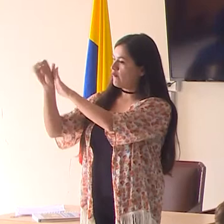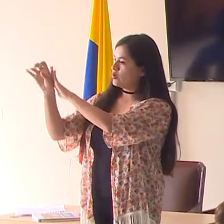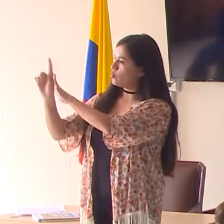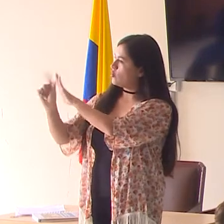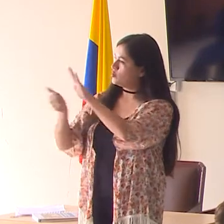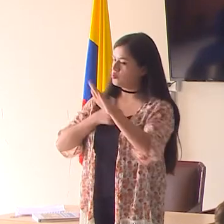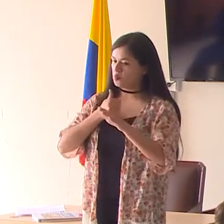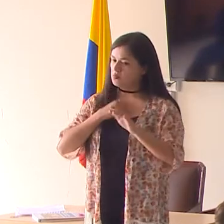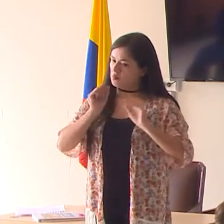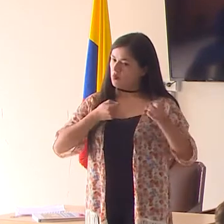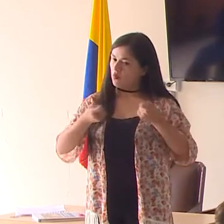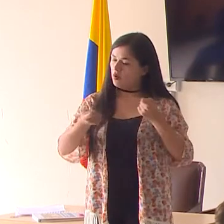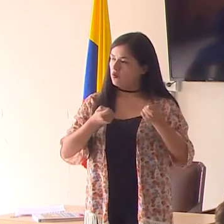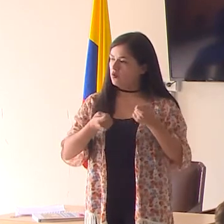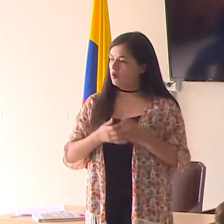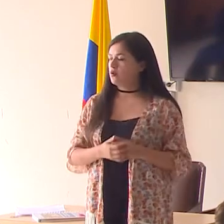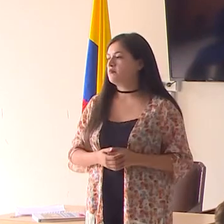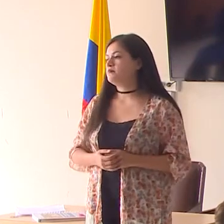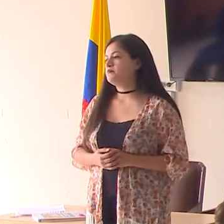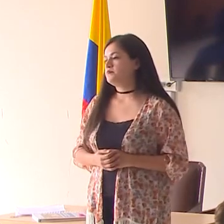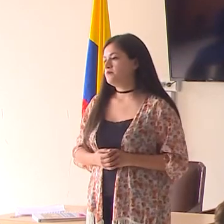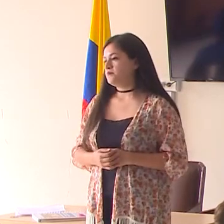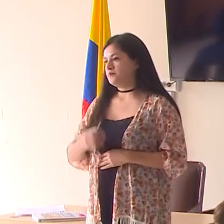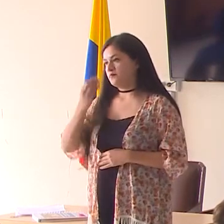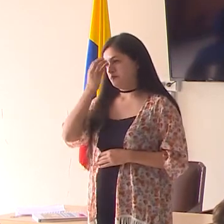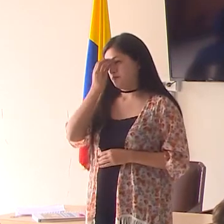aguas servidas todo esto